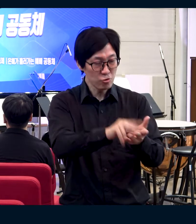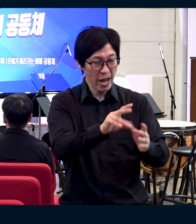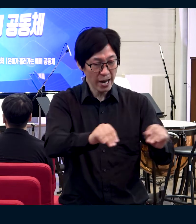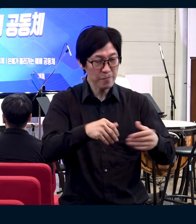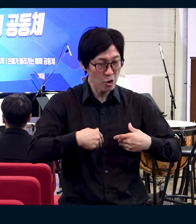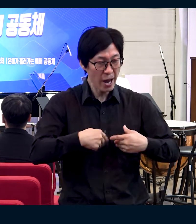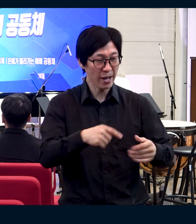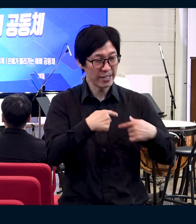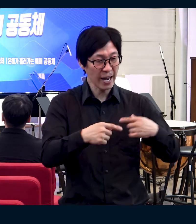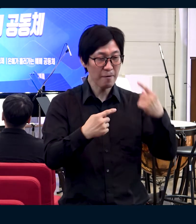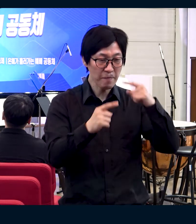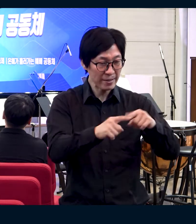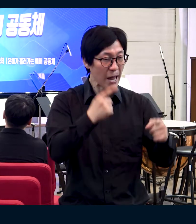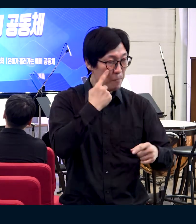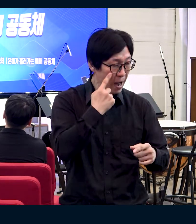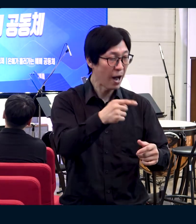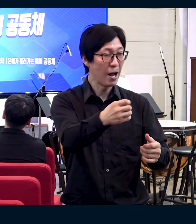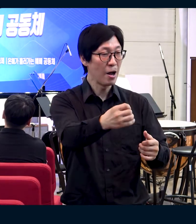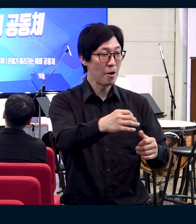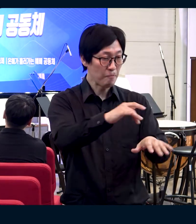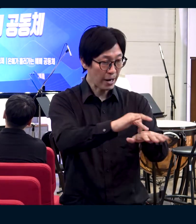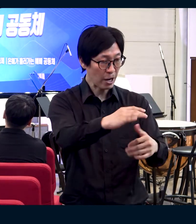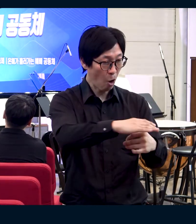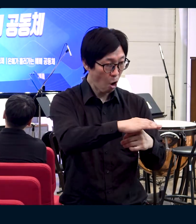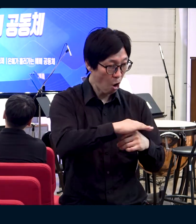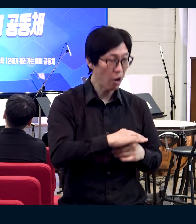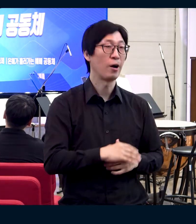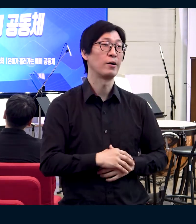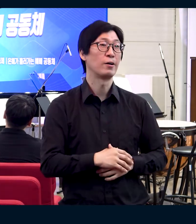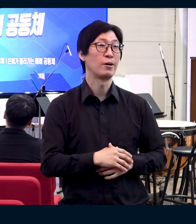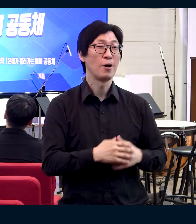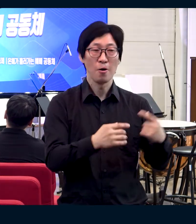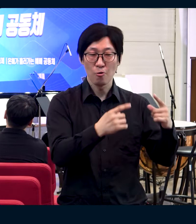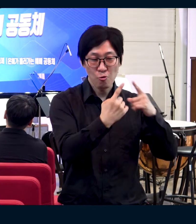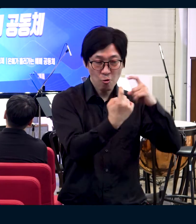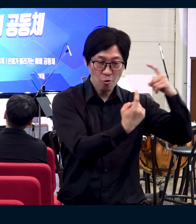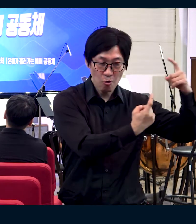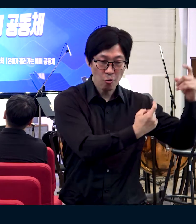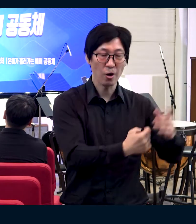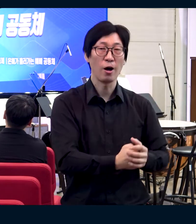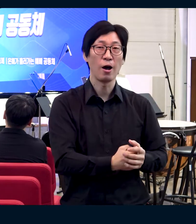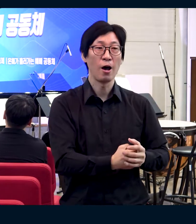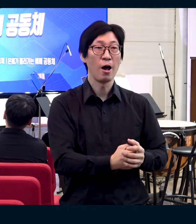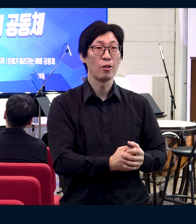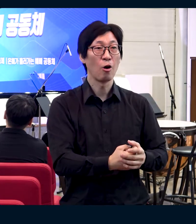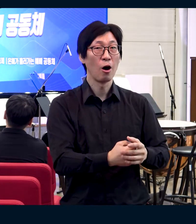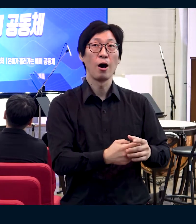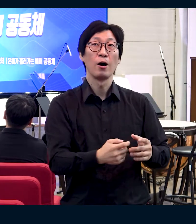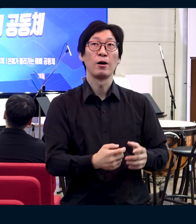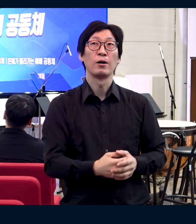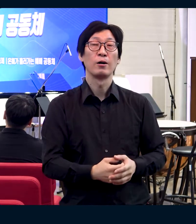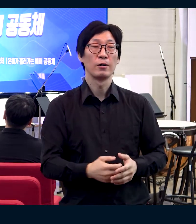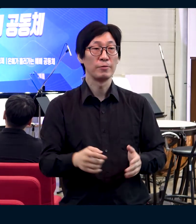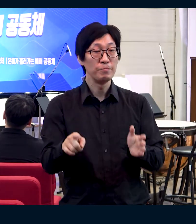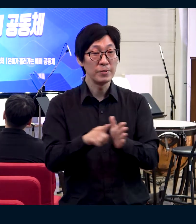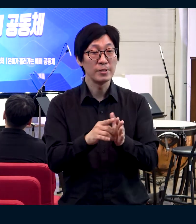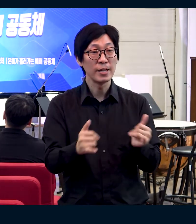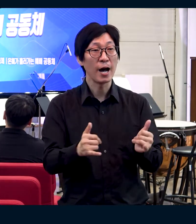들게끔, 그렇게 판단이 들게끔, 그렇게 결론을 낼 수밖에 없게끔 와서 속삭이고 미혹하고 난리를 쳐도요,